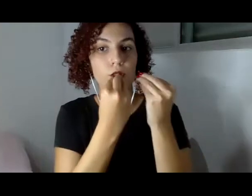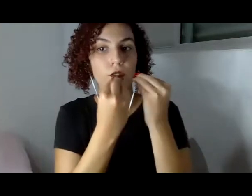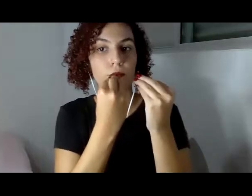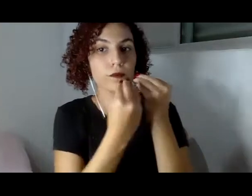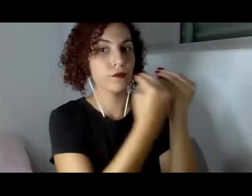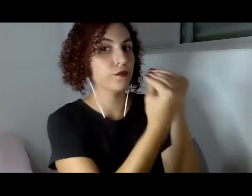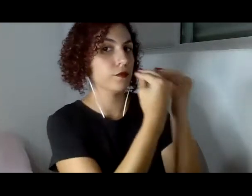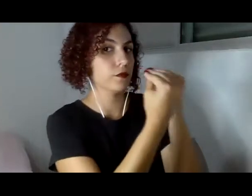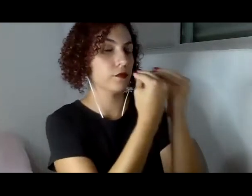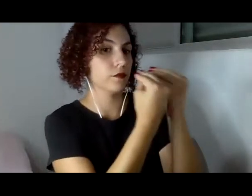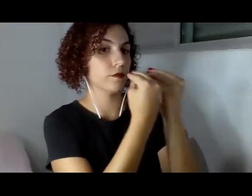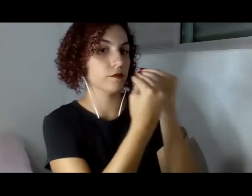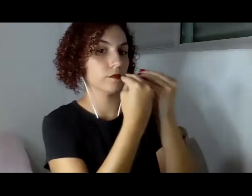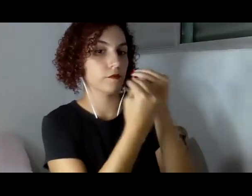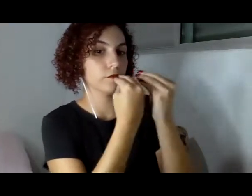Lanchonete.